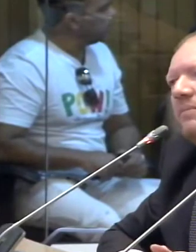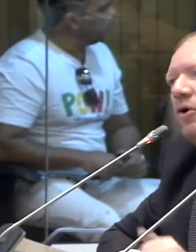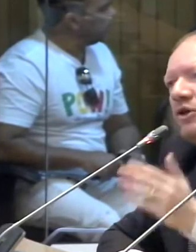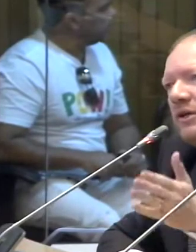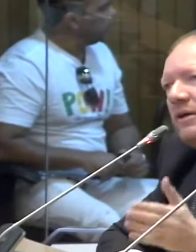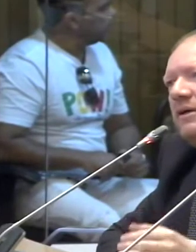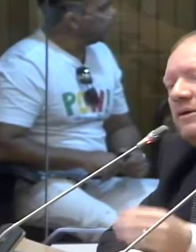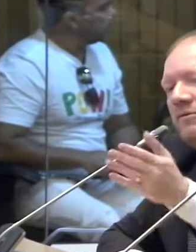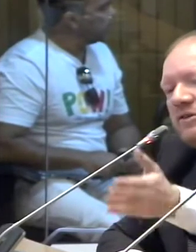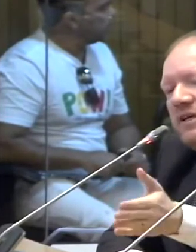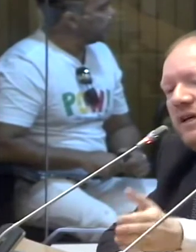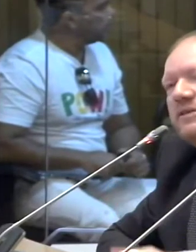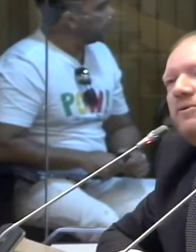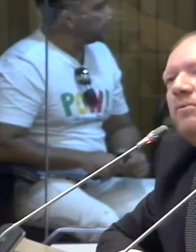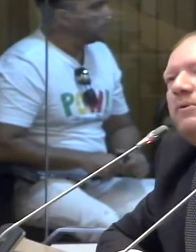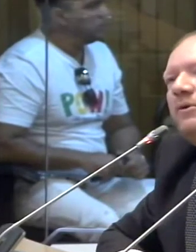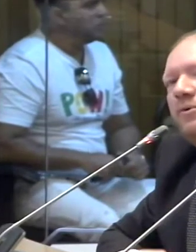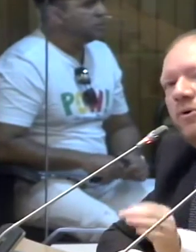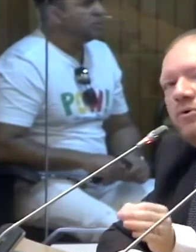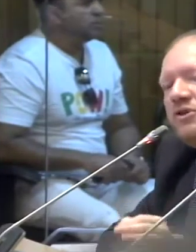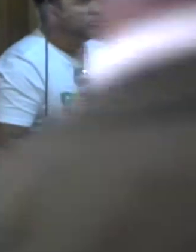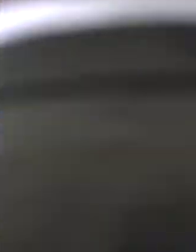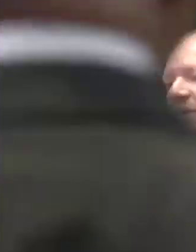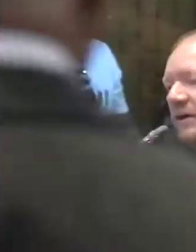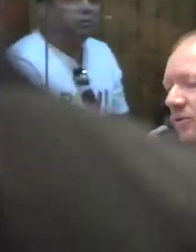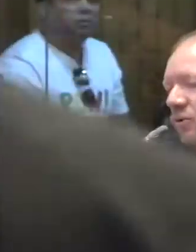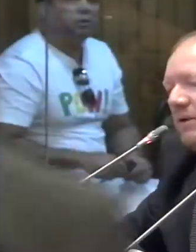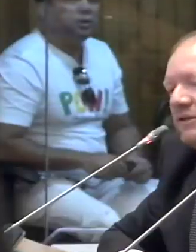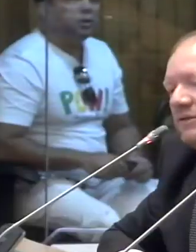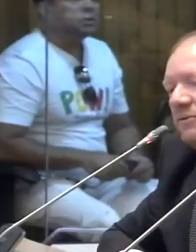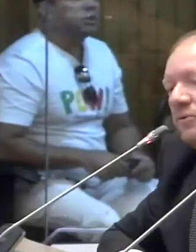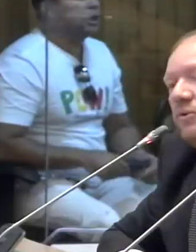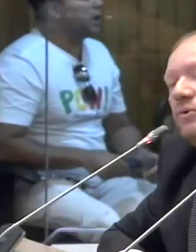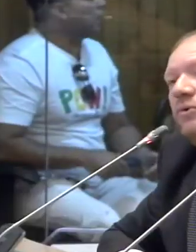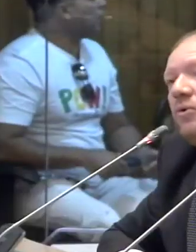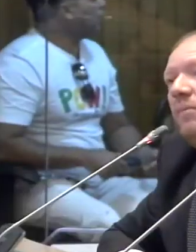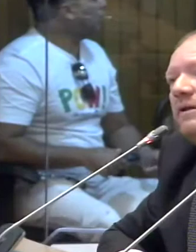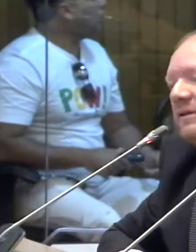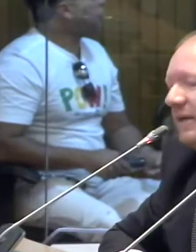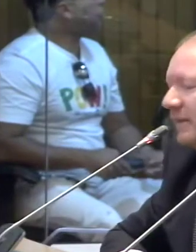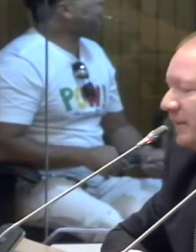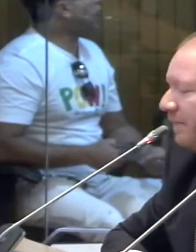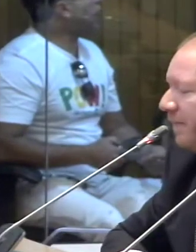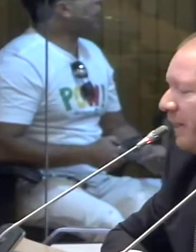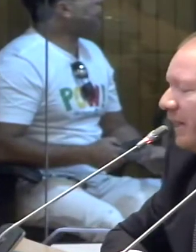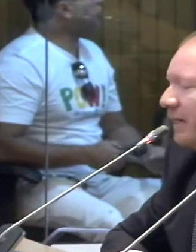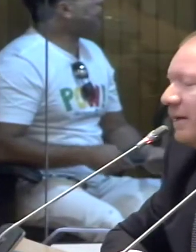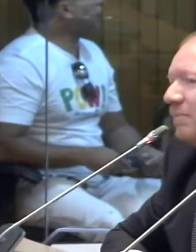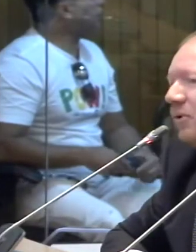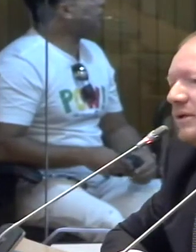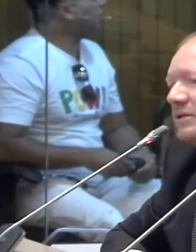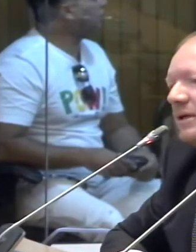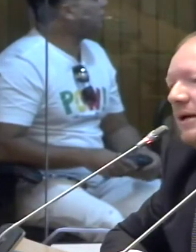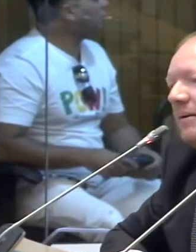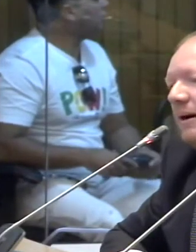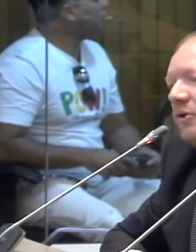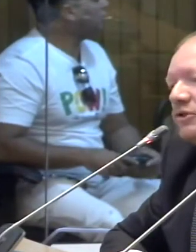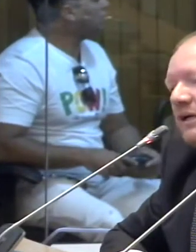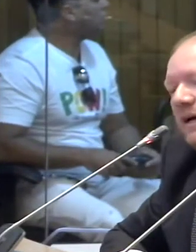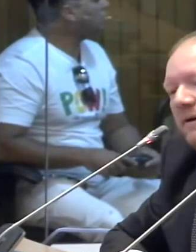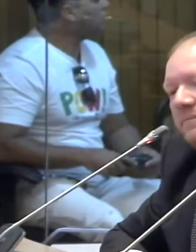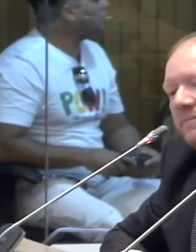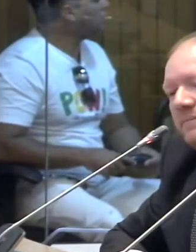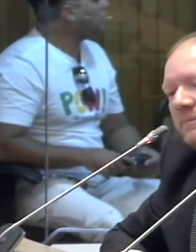Primeiro, porque mostra que Vossa Excelência cumpriu com o seu dever no combate, no comando da DRT. E depois,